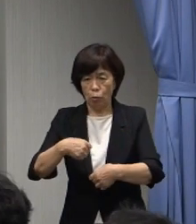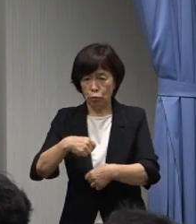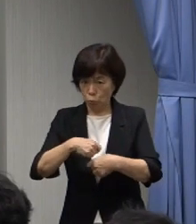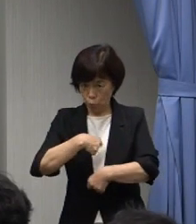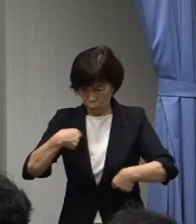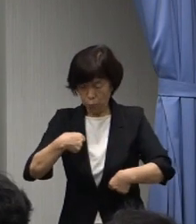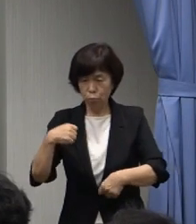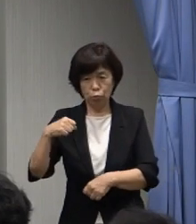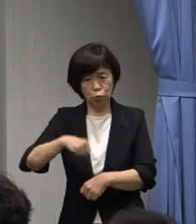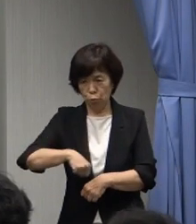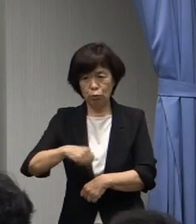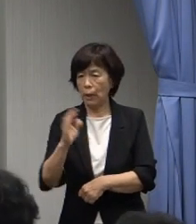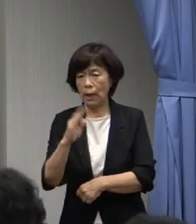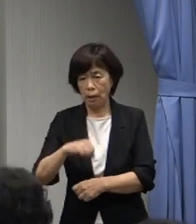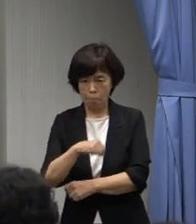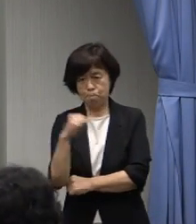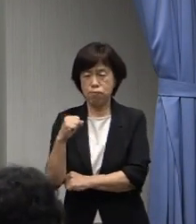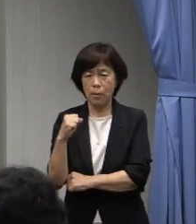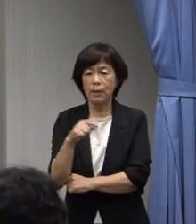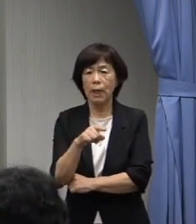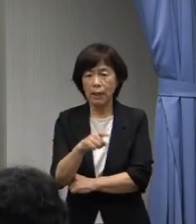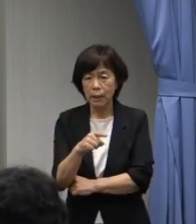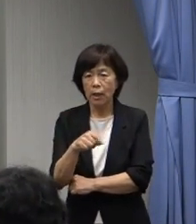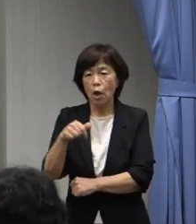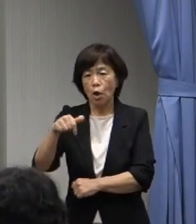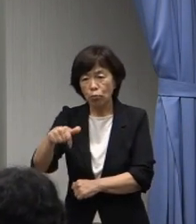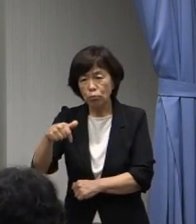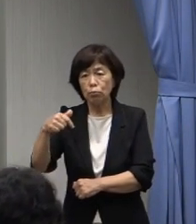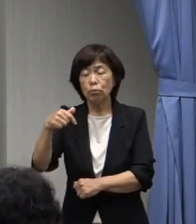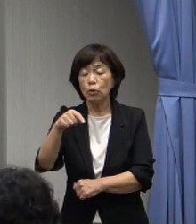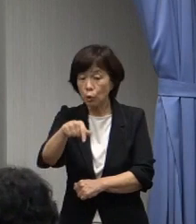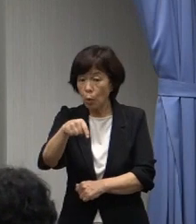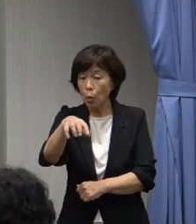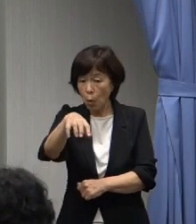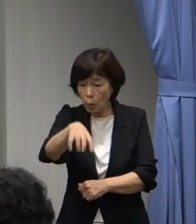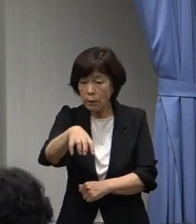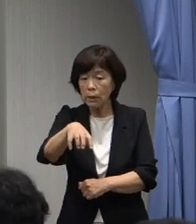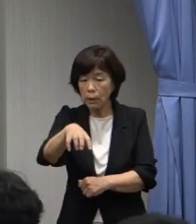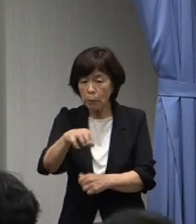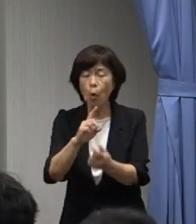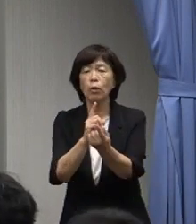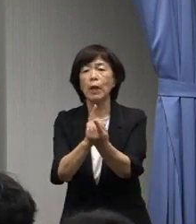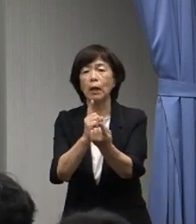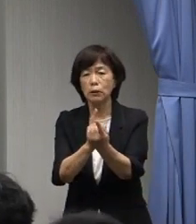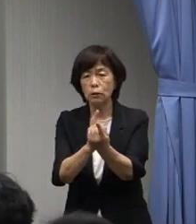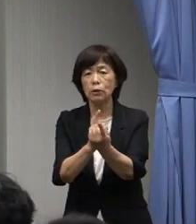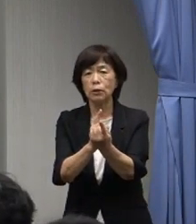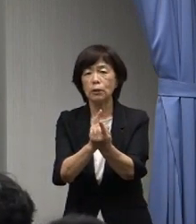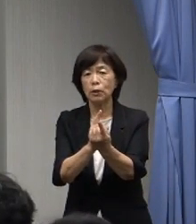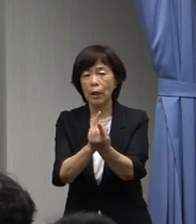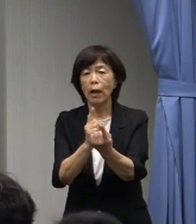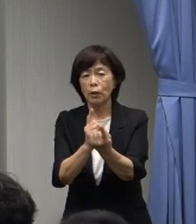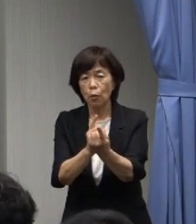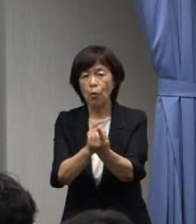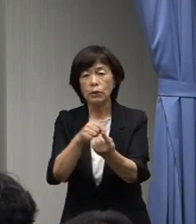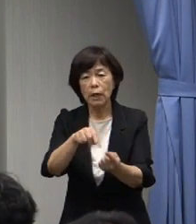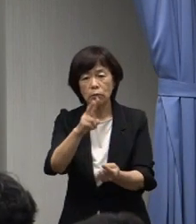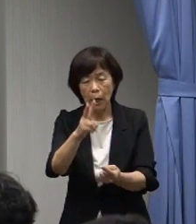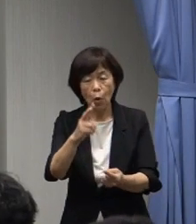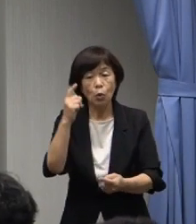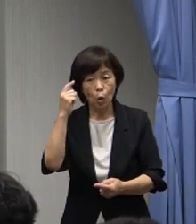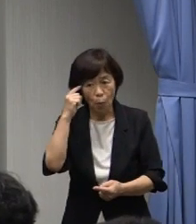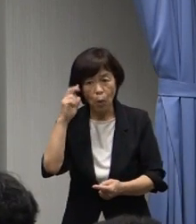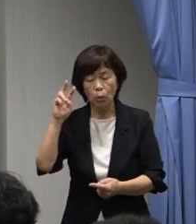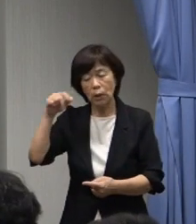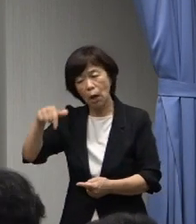という府県において厳正に対処される、対処していくことに対処されるだというふうに思っていますし、大